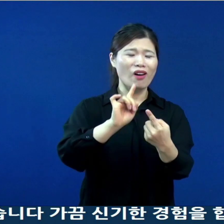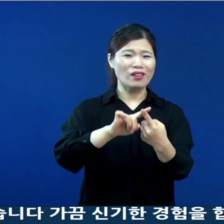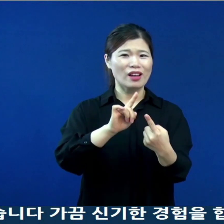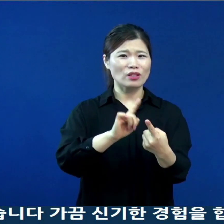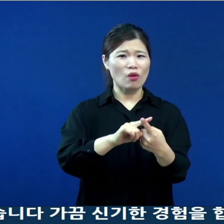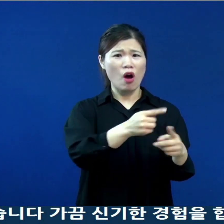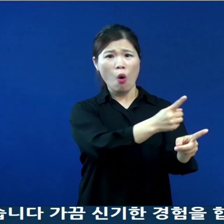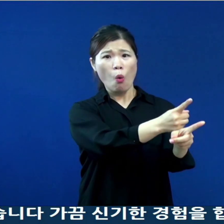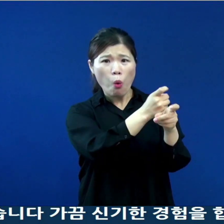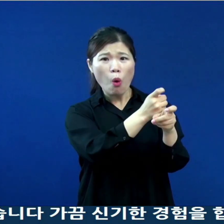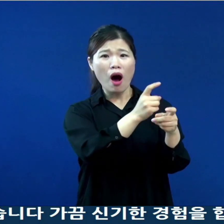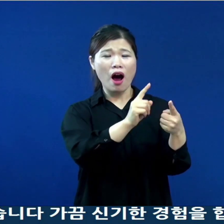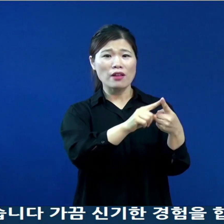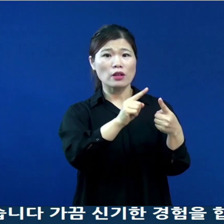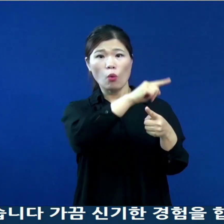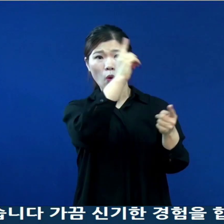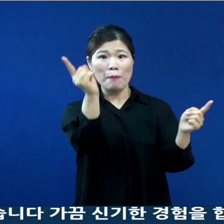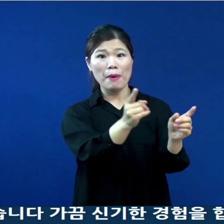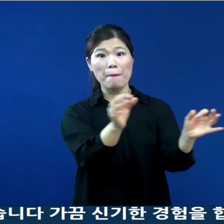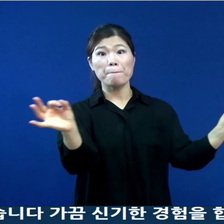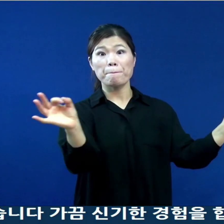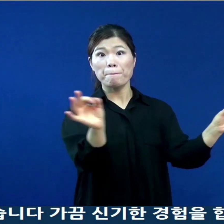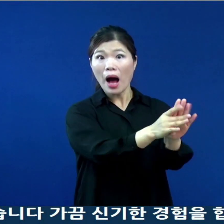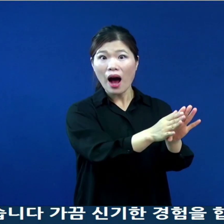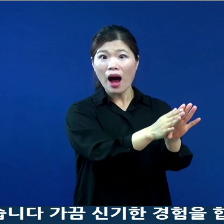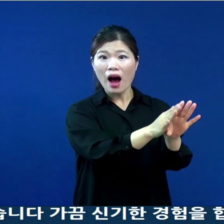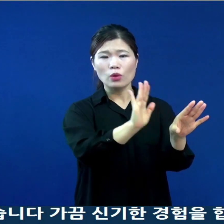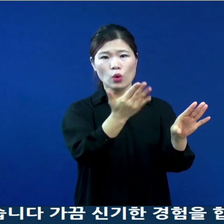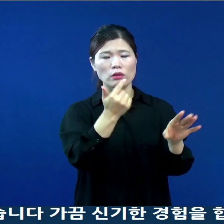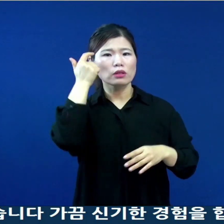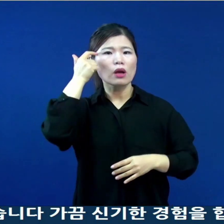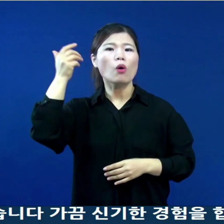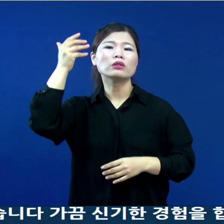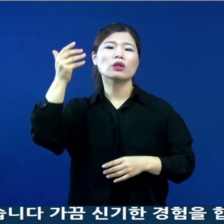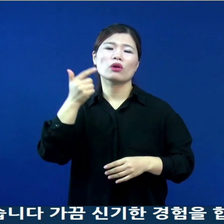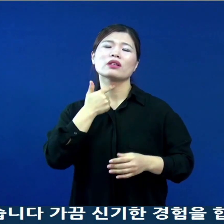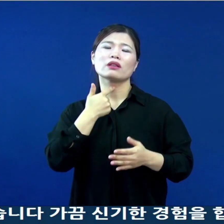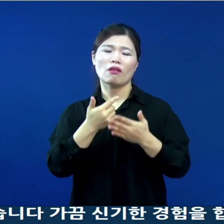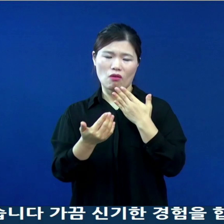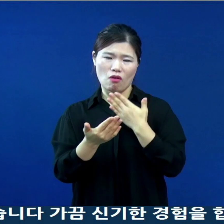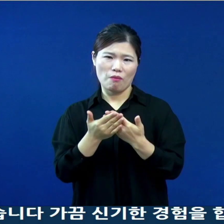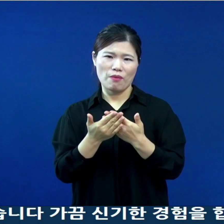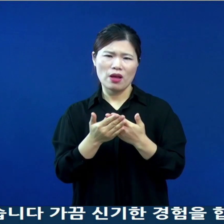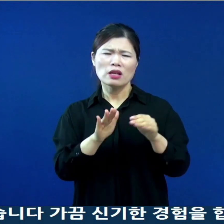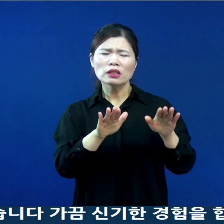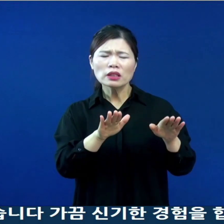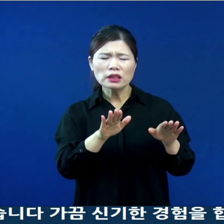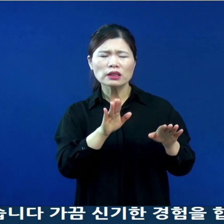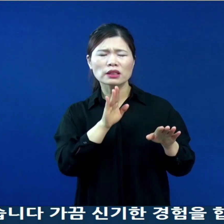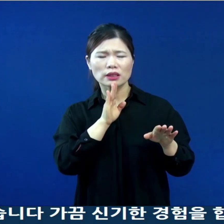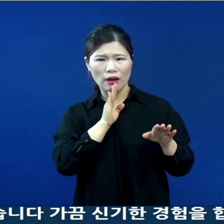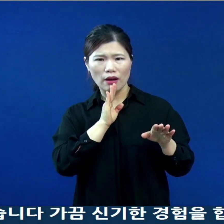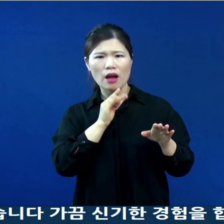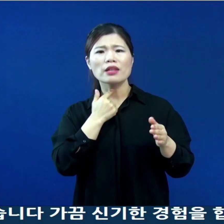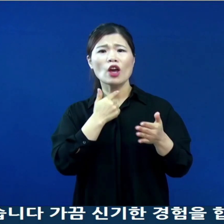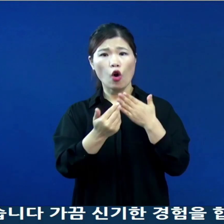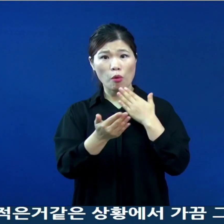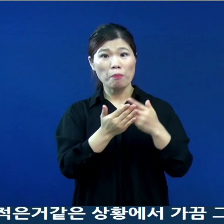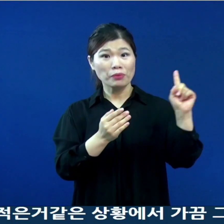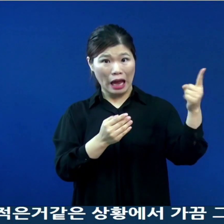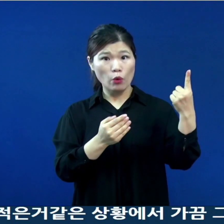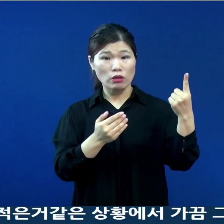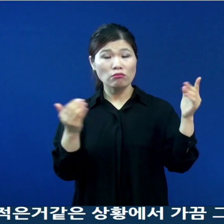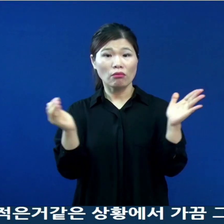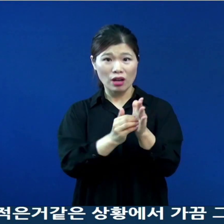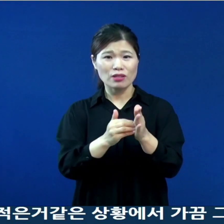단번에 소멸해버리는 그런 영적인 경험, 현실적인 경험을 다윗이 하였습니다.